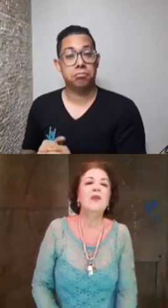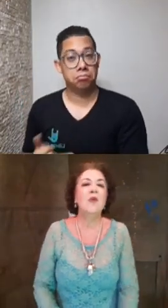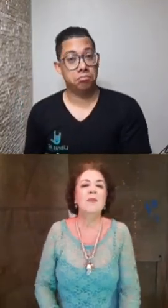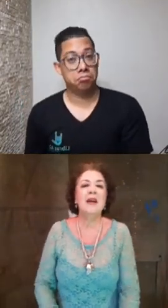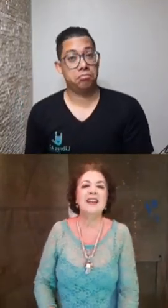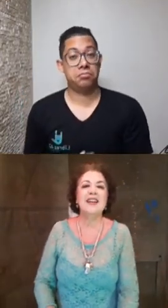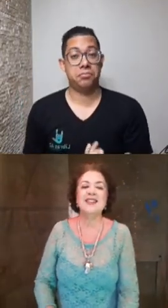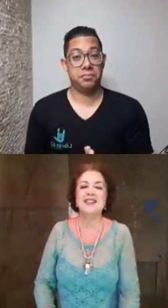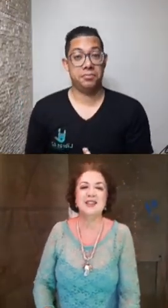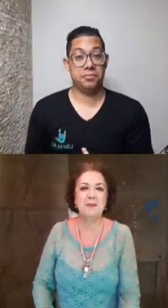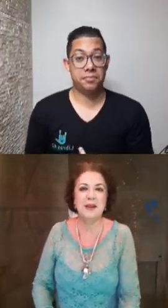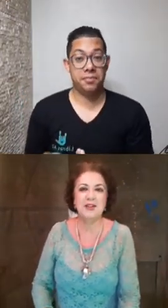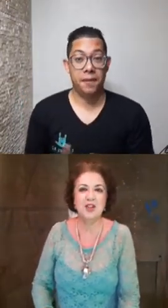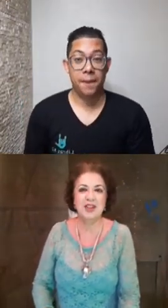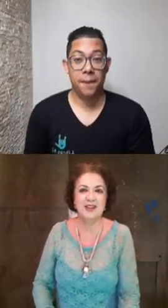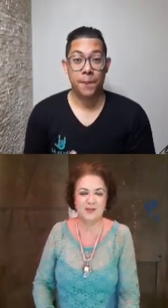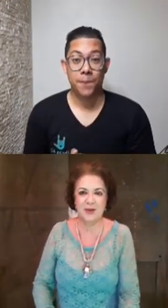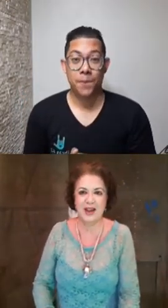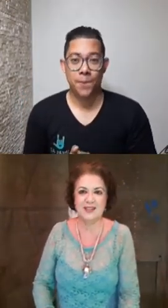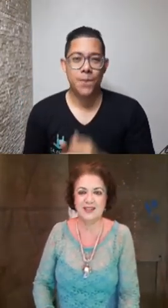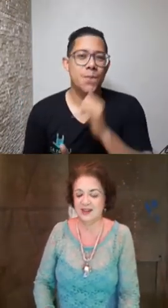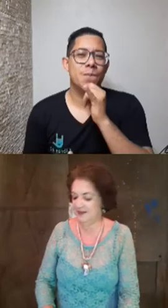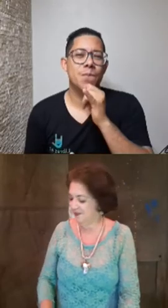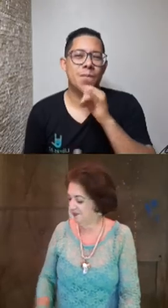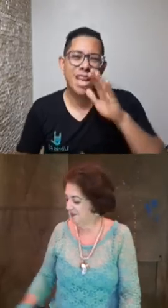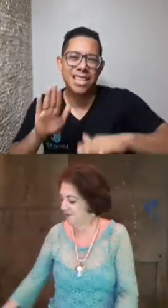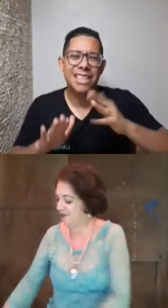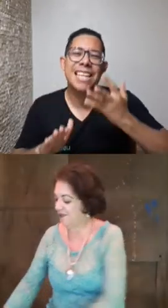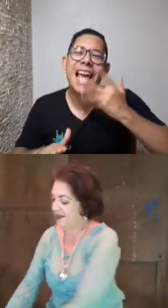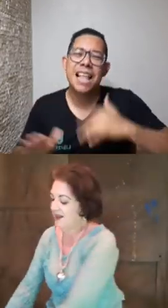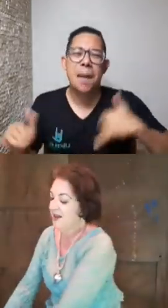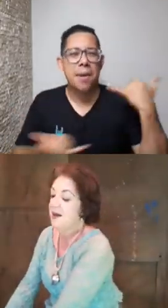Quando alguma criança se perdia na floresta,